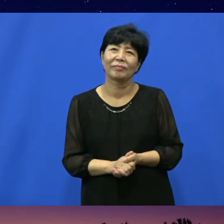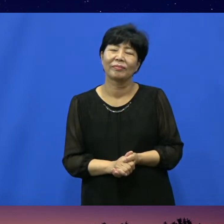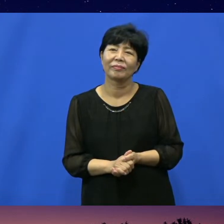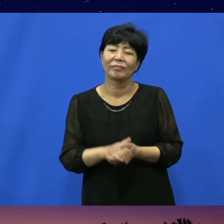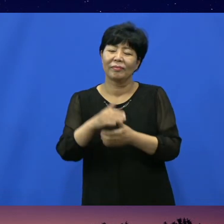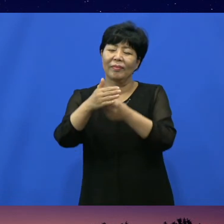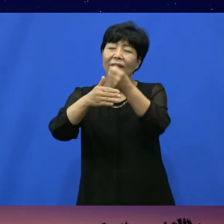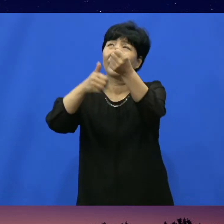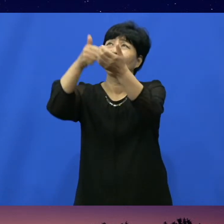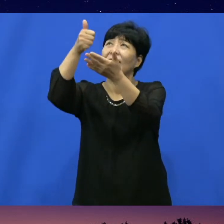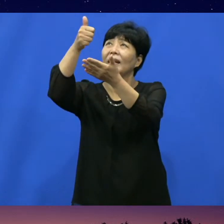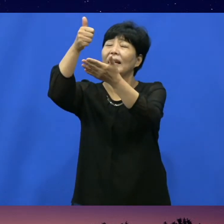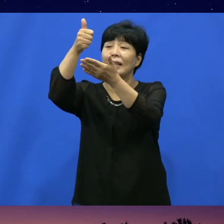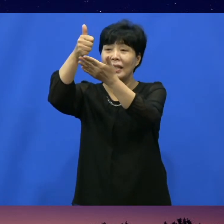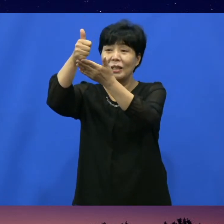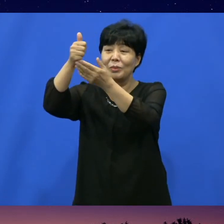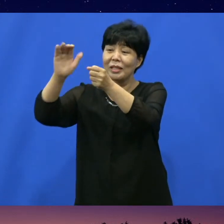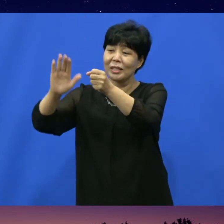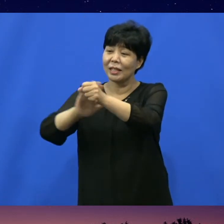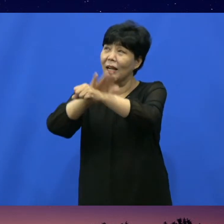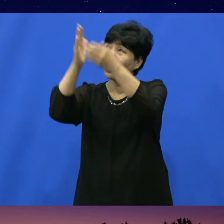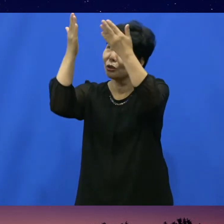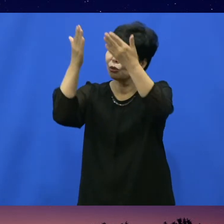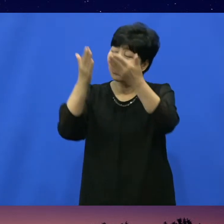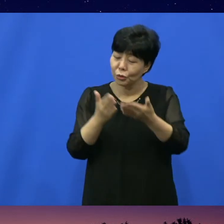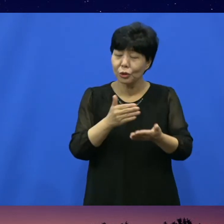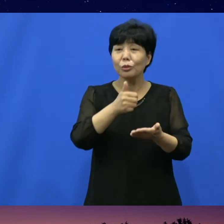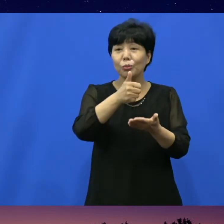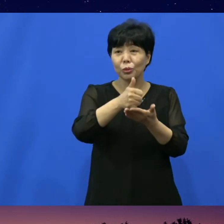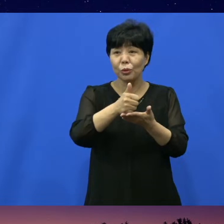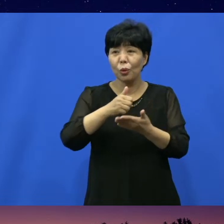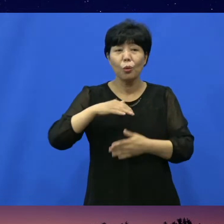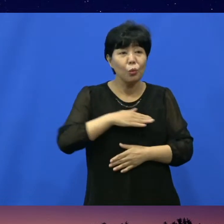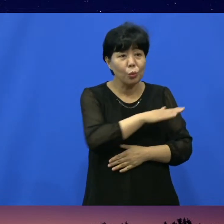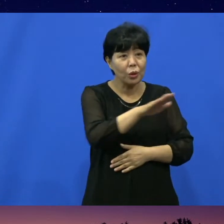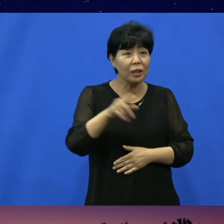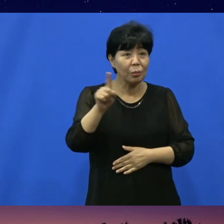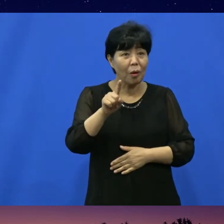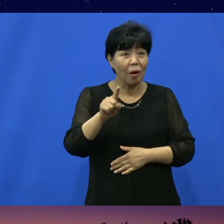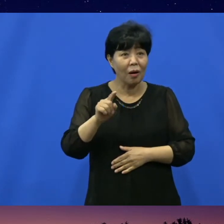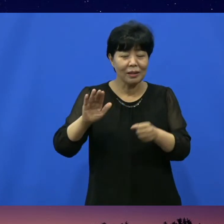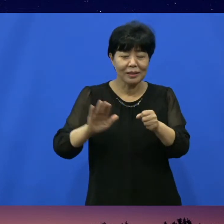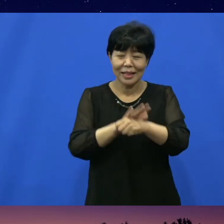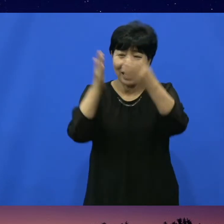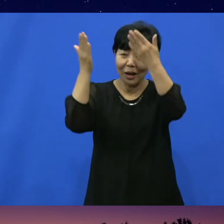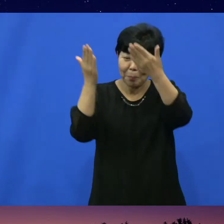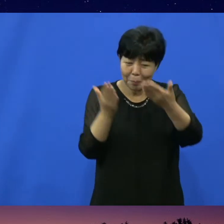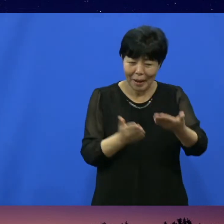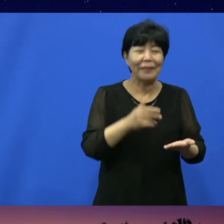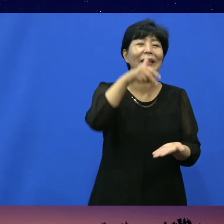그래서 하나님은 사랑하시는 분이고 우리는 사랑을 받는 존재예요.